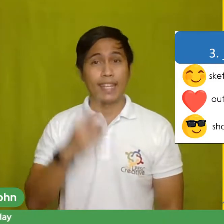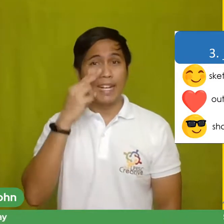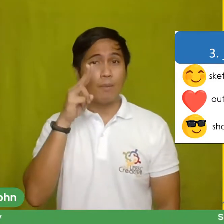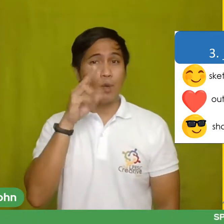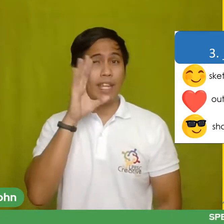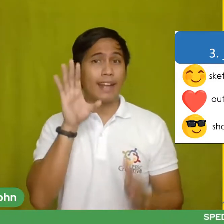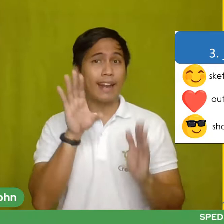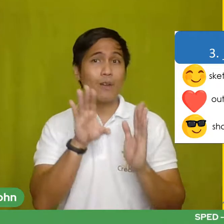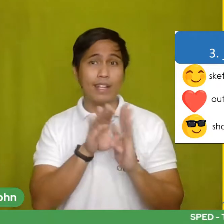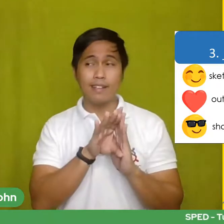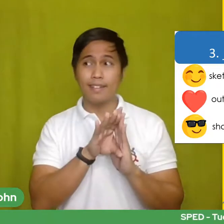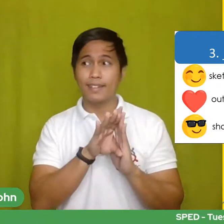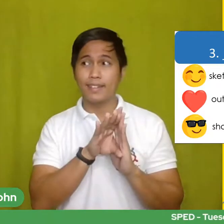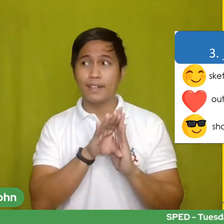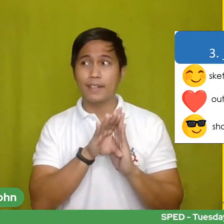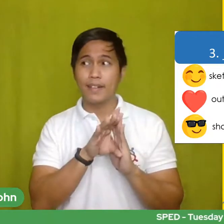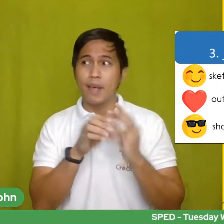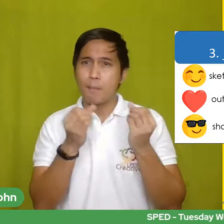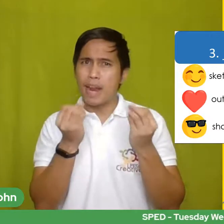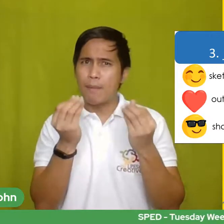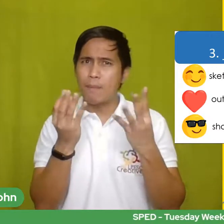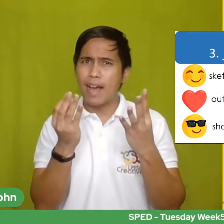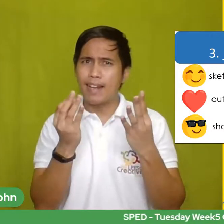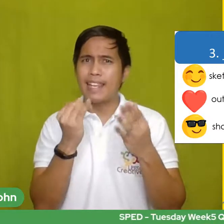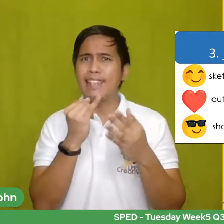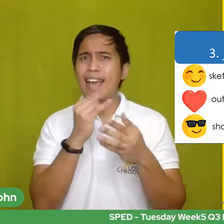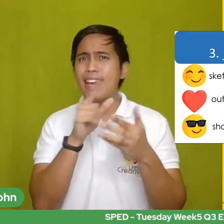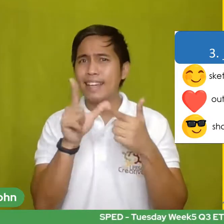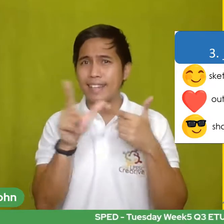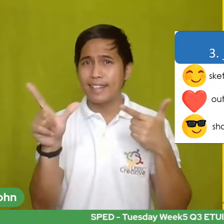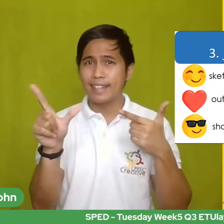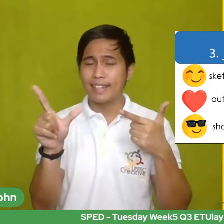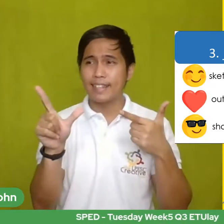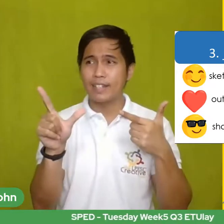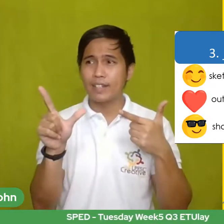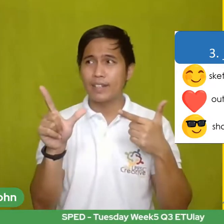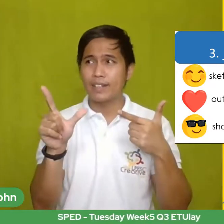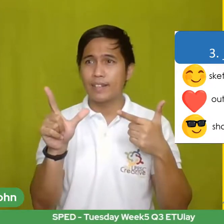Tingnan mabuti ang larawan. Marami bang linya?